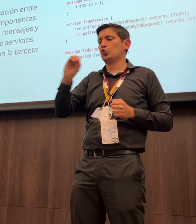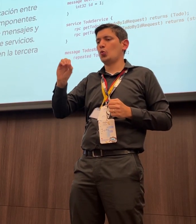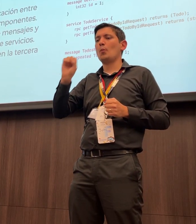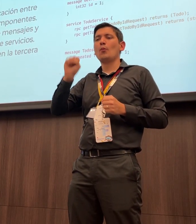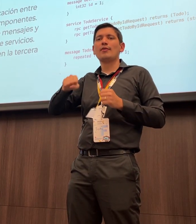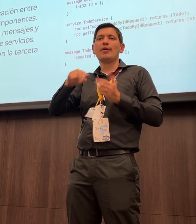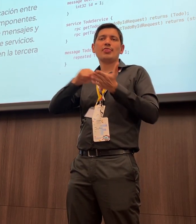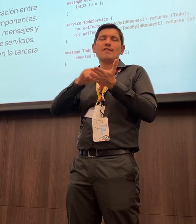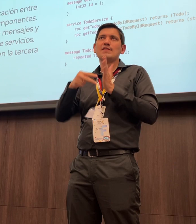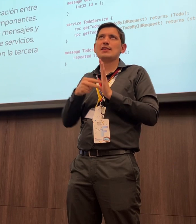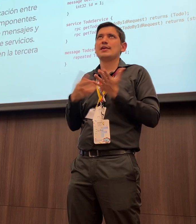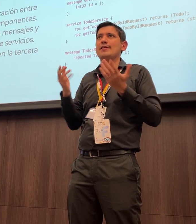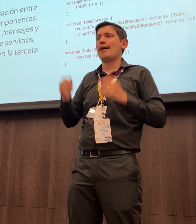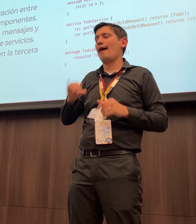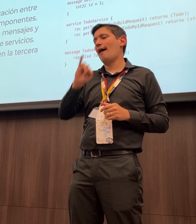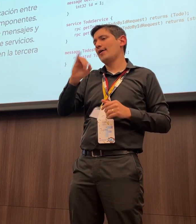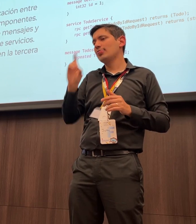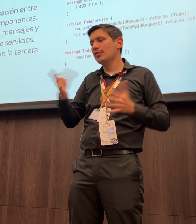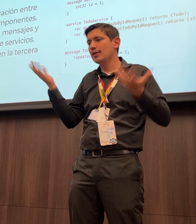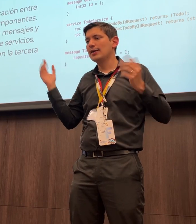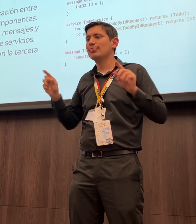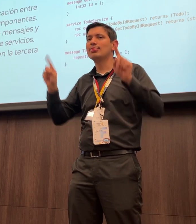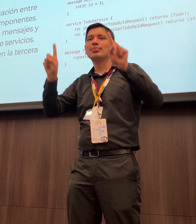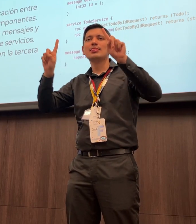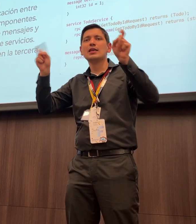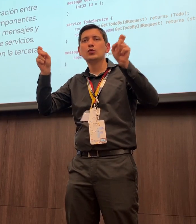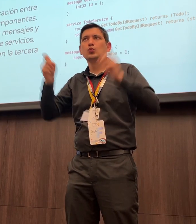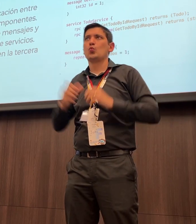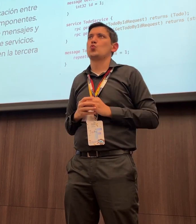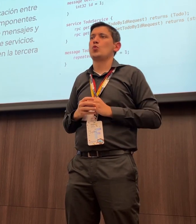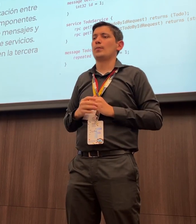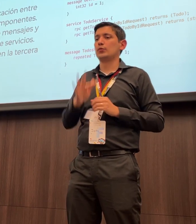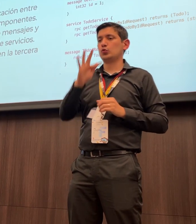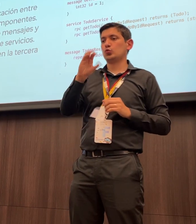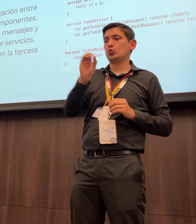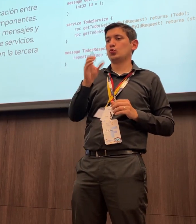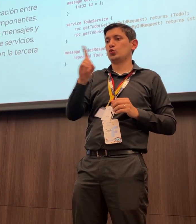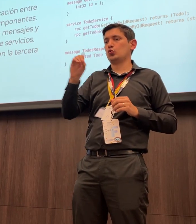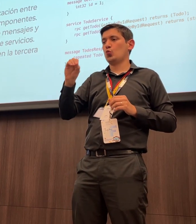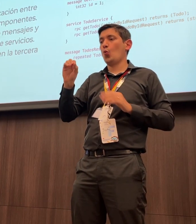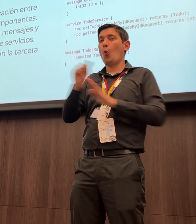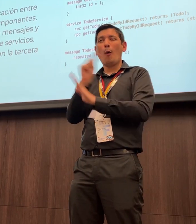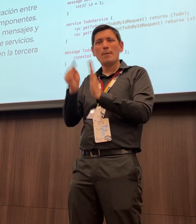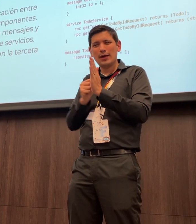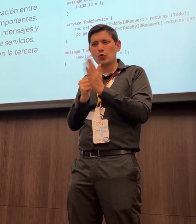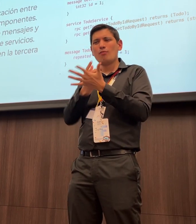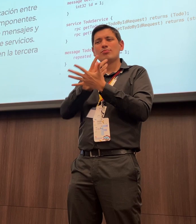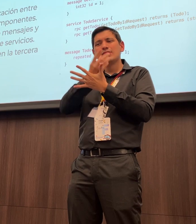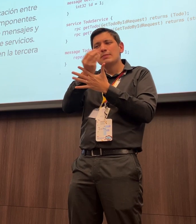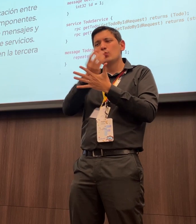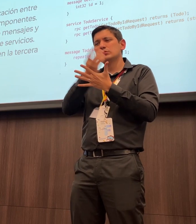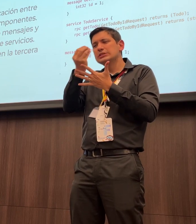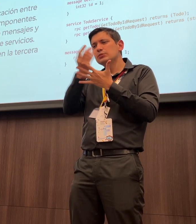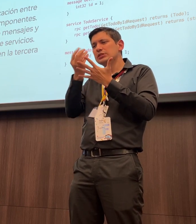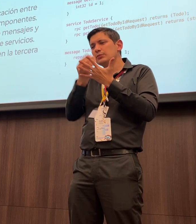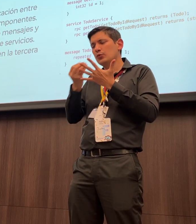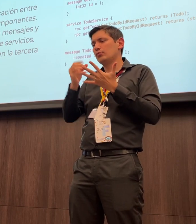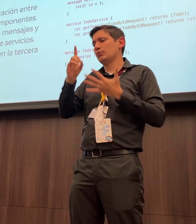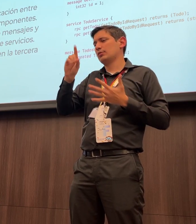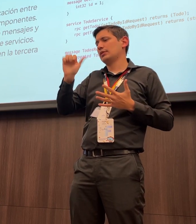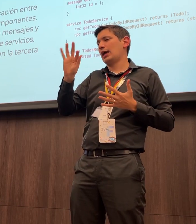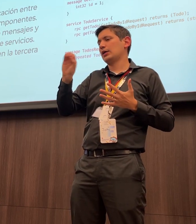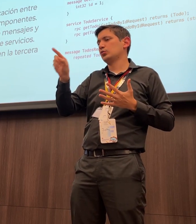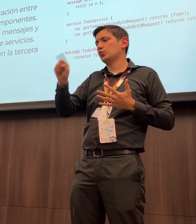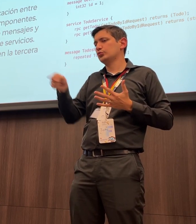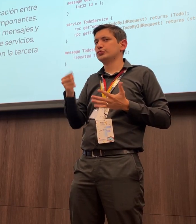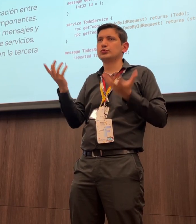definir lo que sería un ID, un título, si el to-do está completado, entonces ahí tenemos distintos tipos de datos.